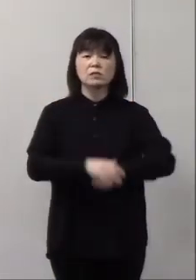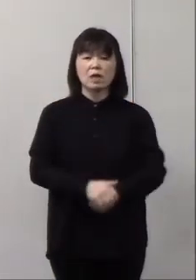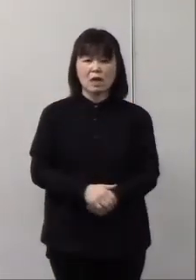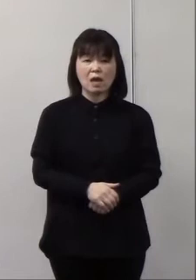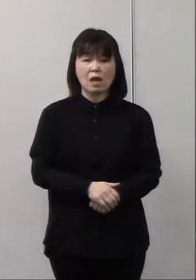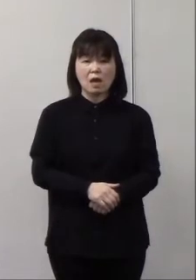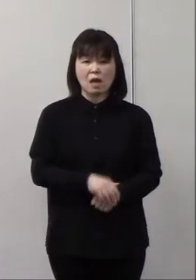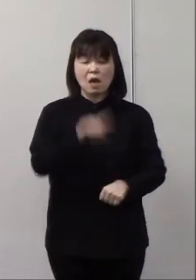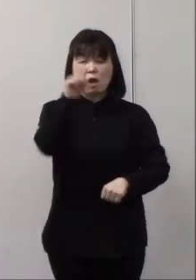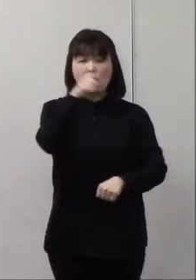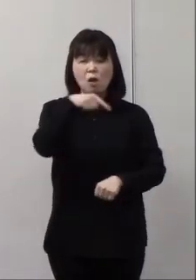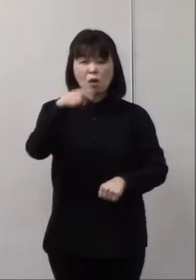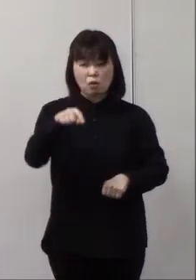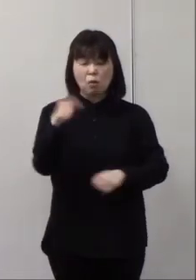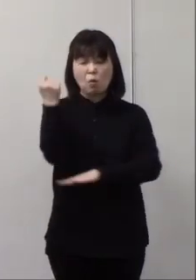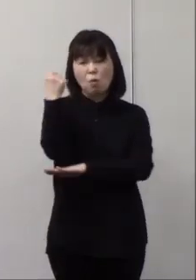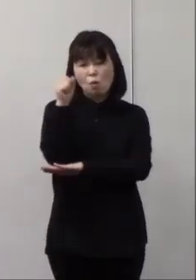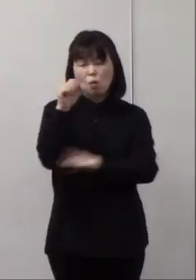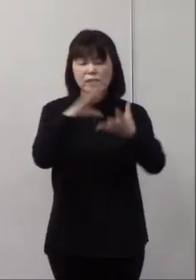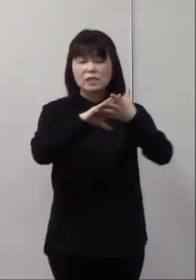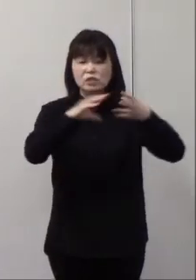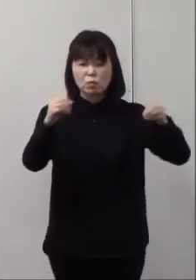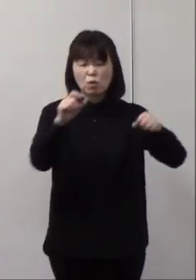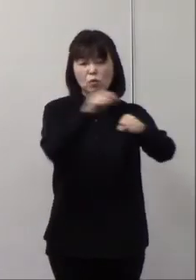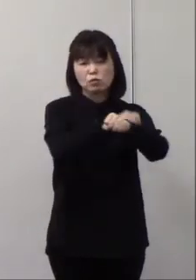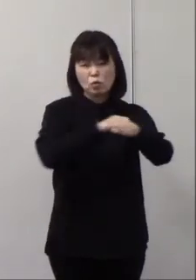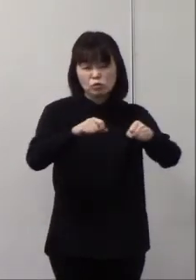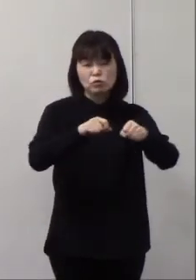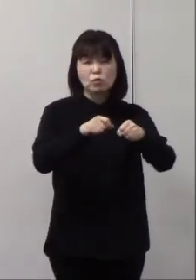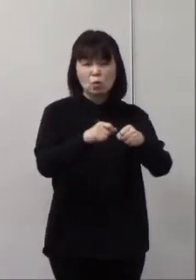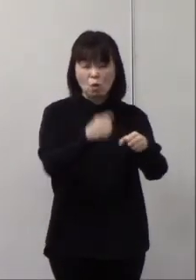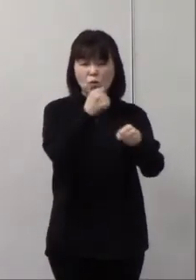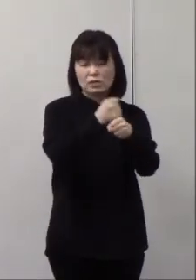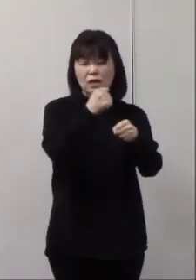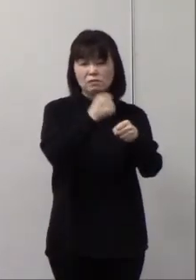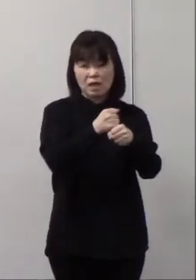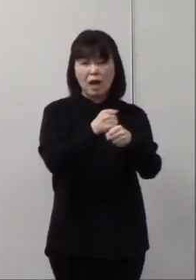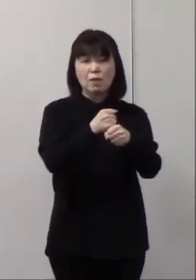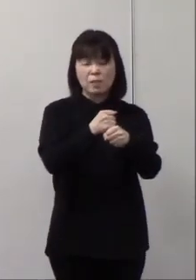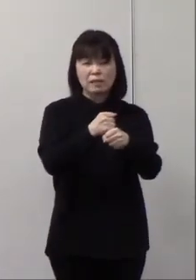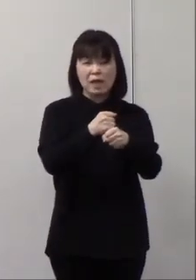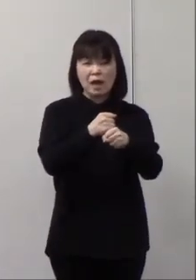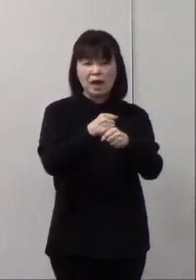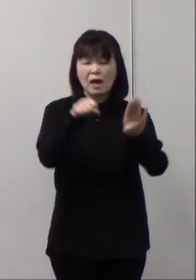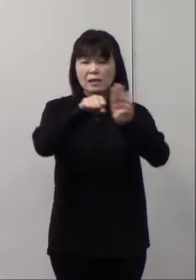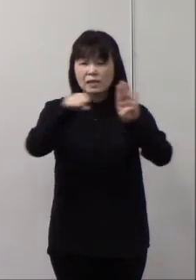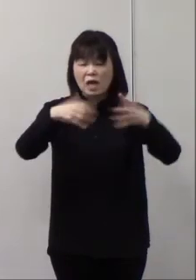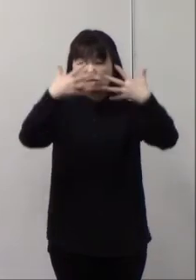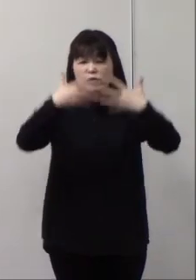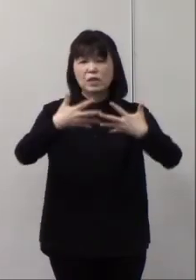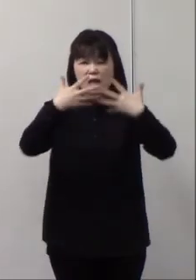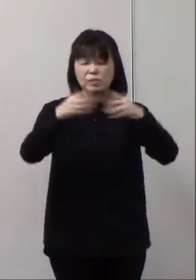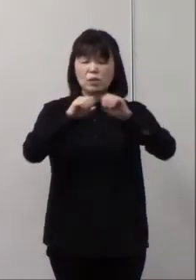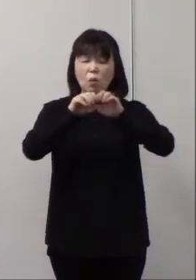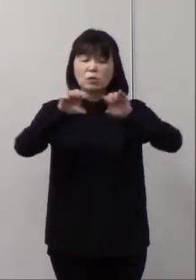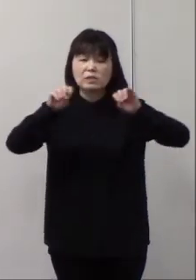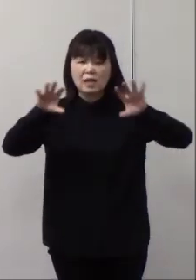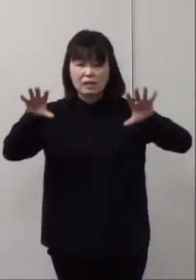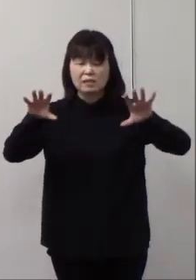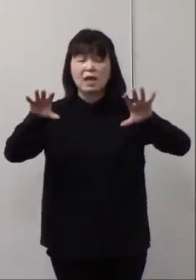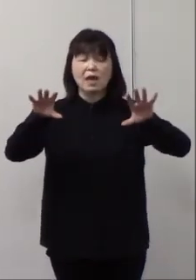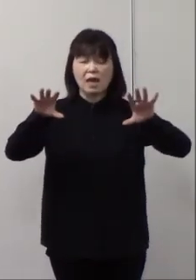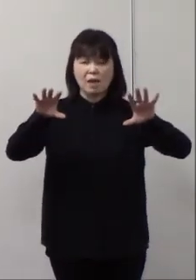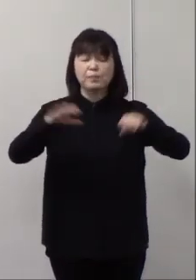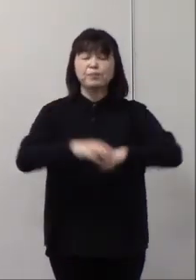出雲の特集号の作成したり、ケーブルテレビのお知らせ、感染拡大防